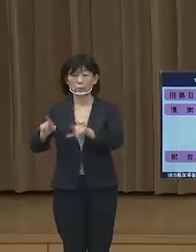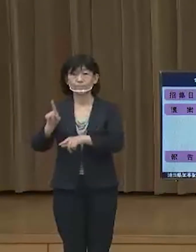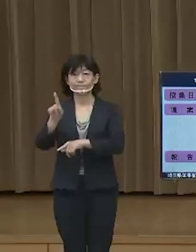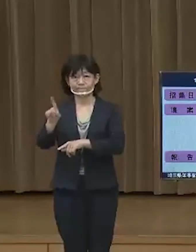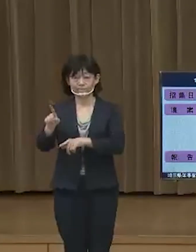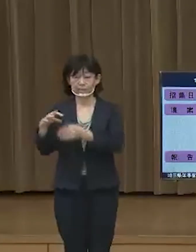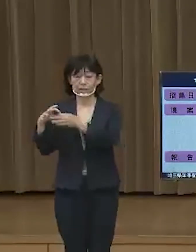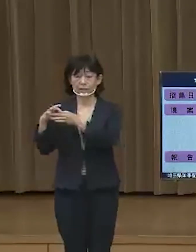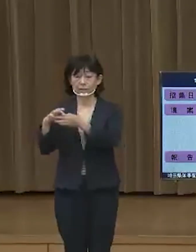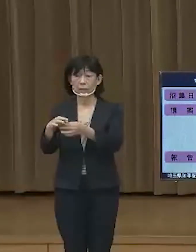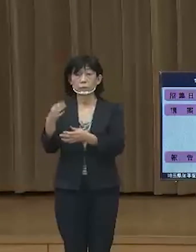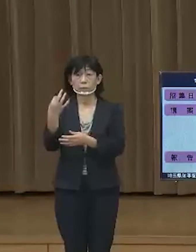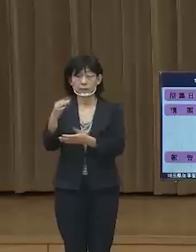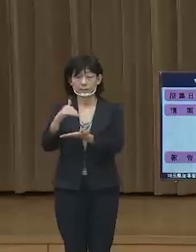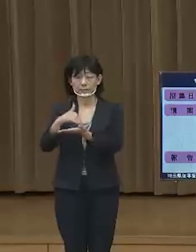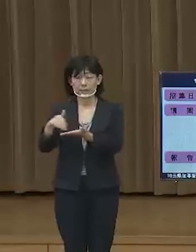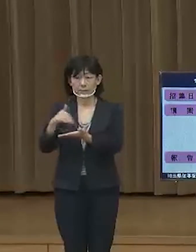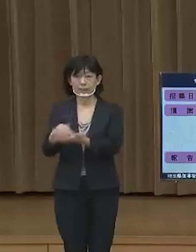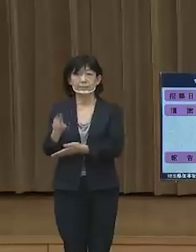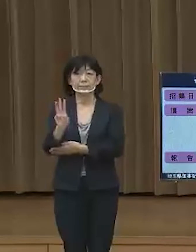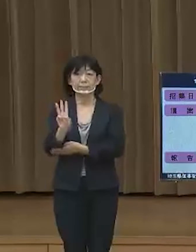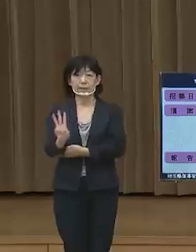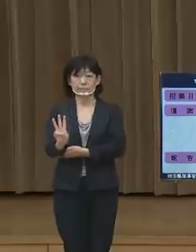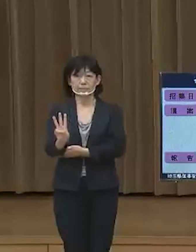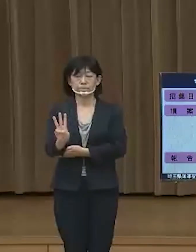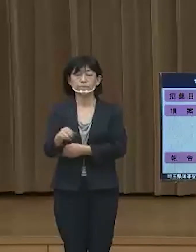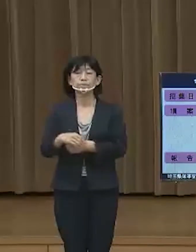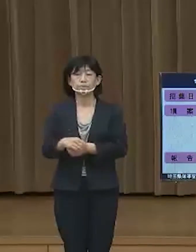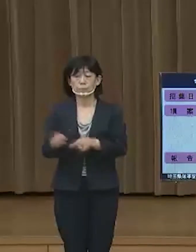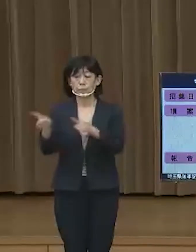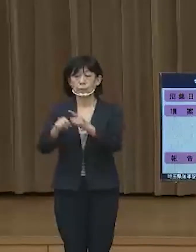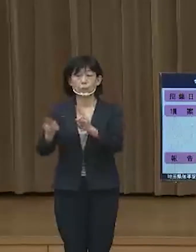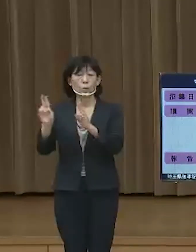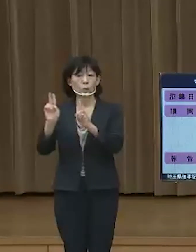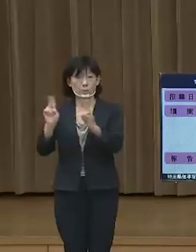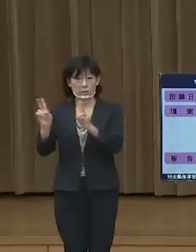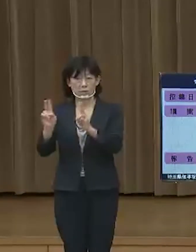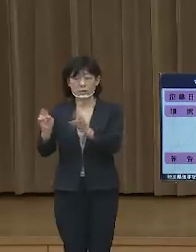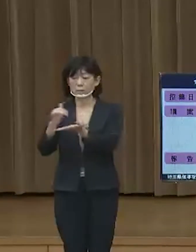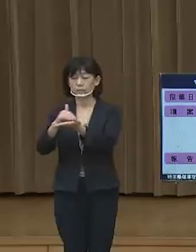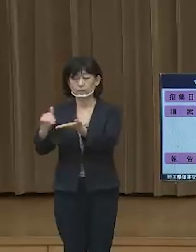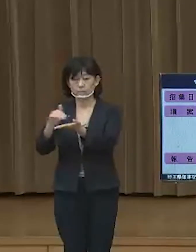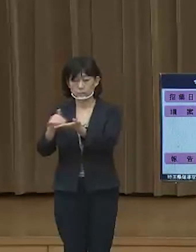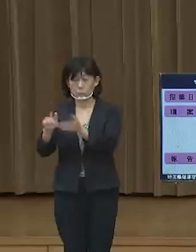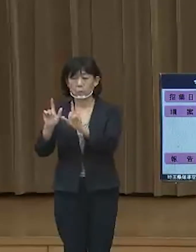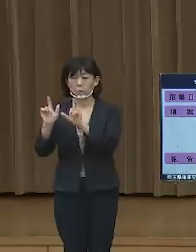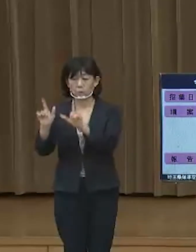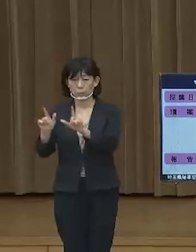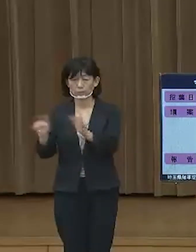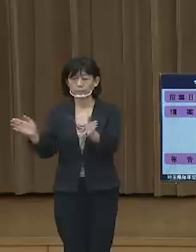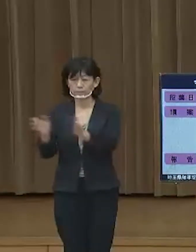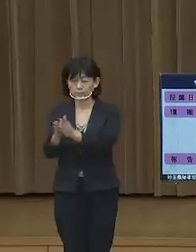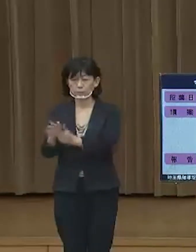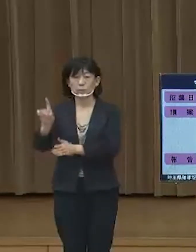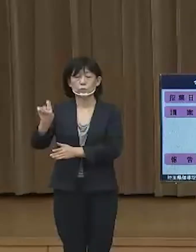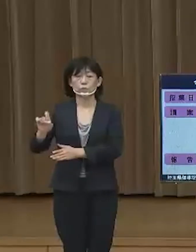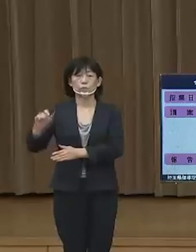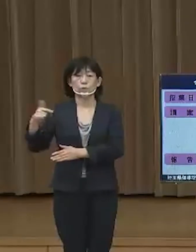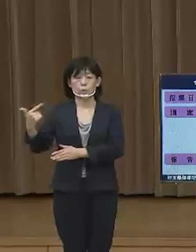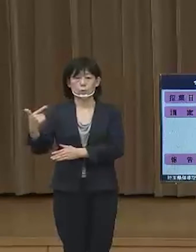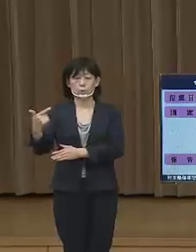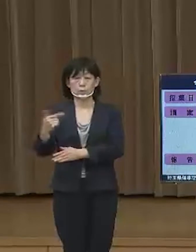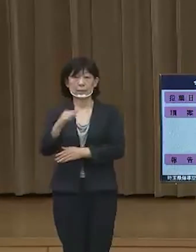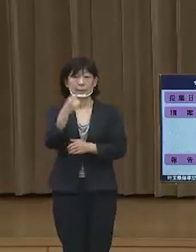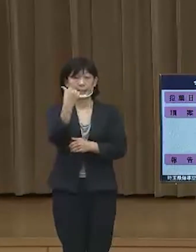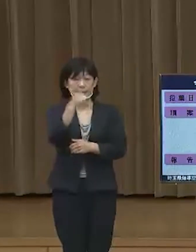継続費精算報告3件、公社等の経営状況報告5件など計16件、議案